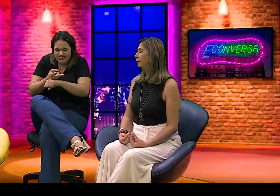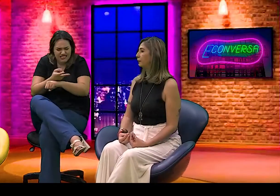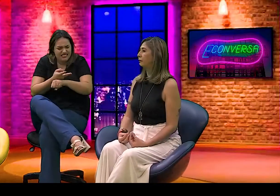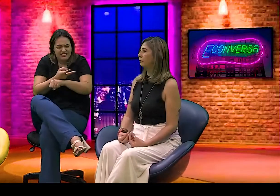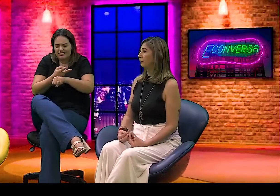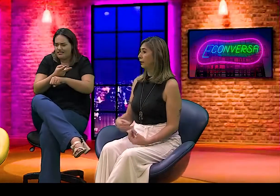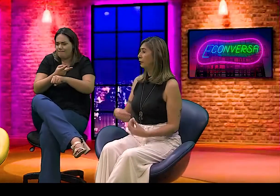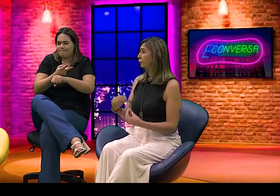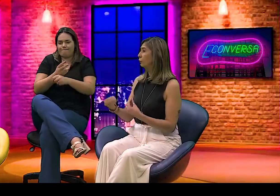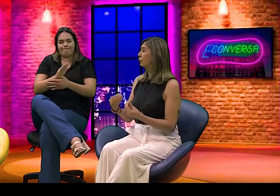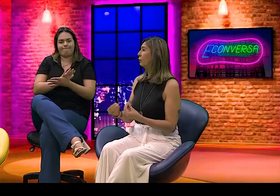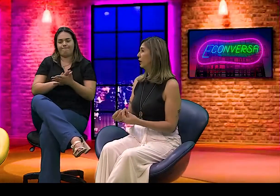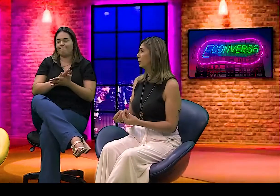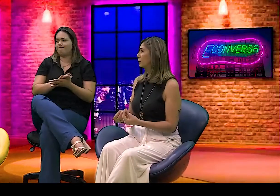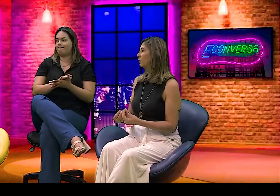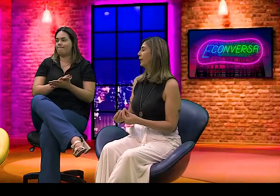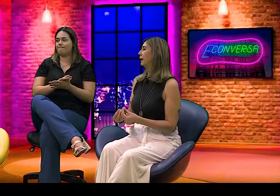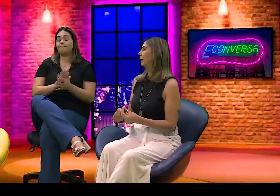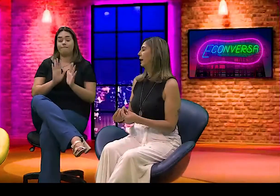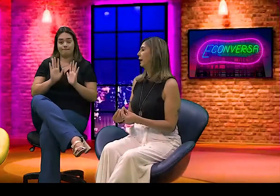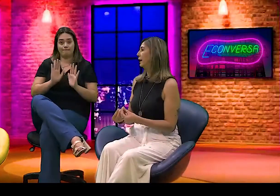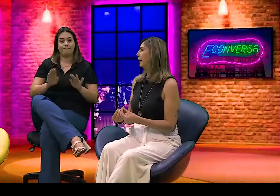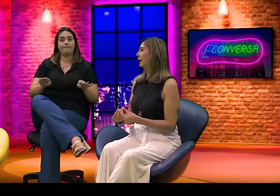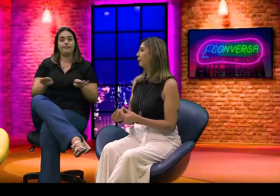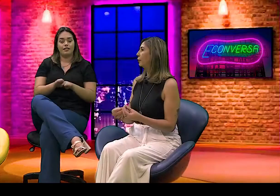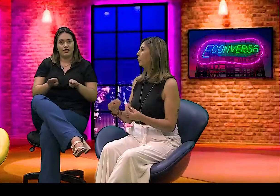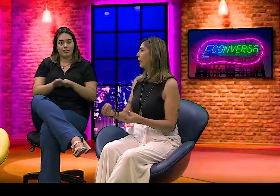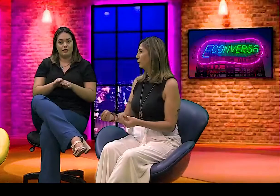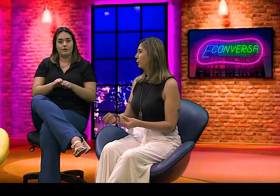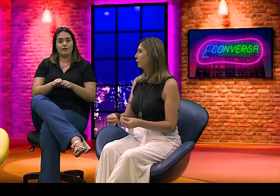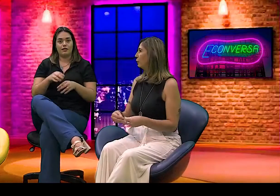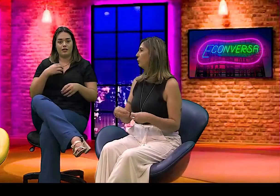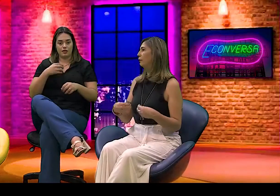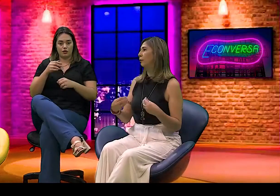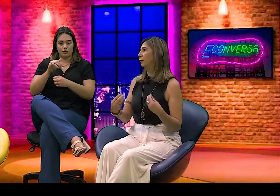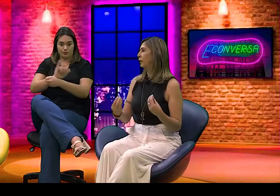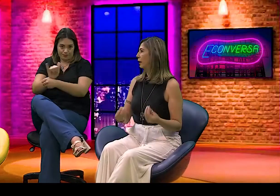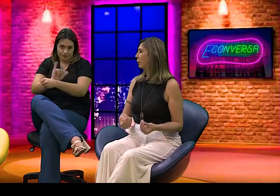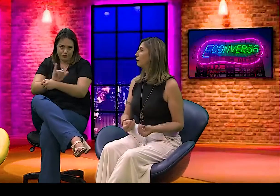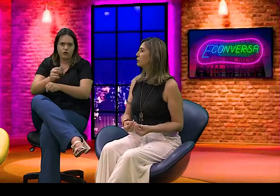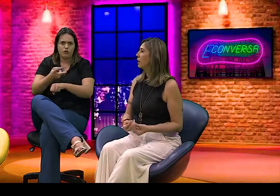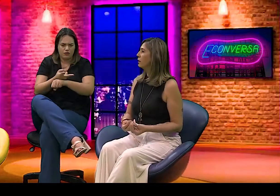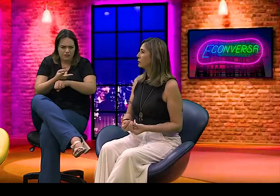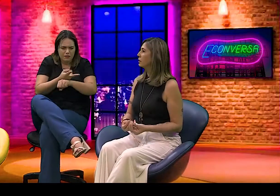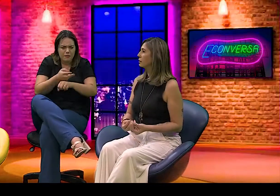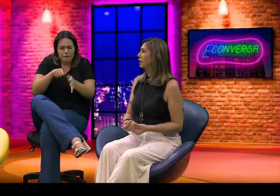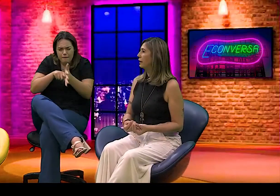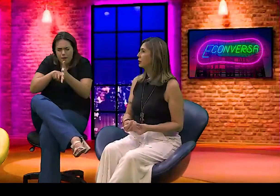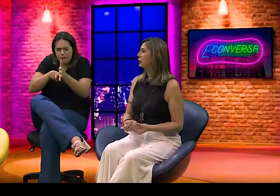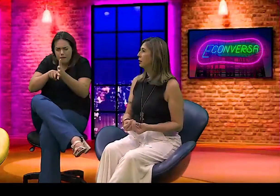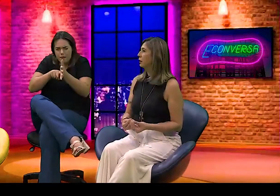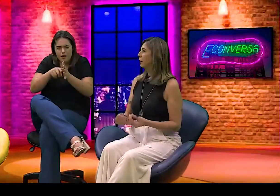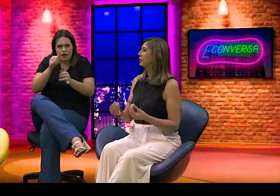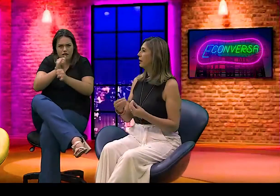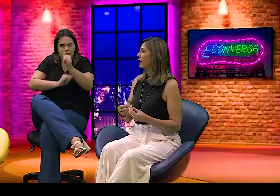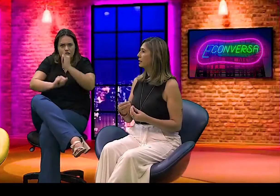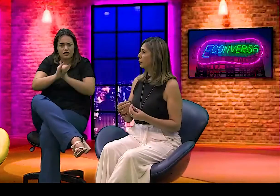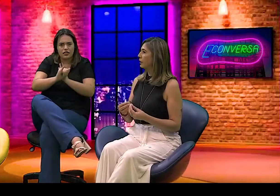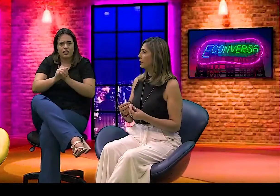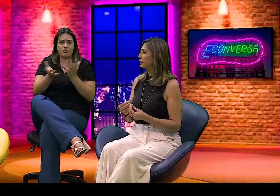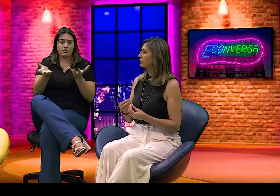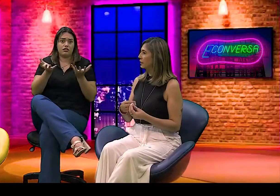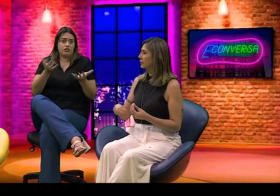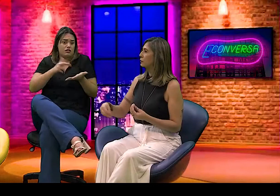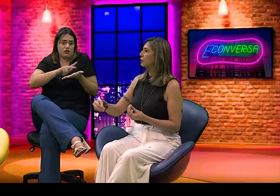né? E junto com isso, eu fui procurar no YouTube, fui procurar em outros meios na internet, materiais